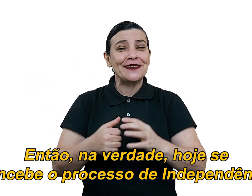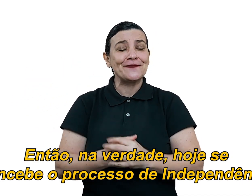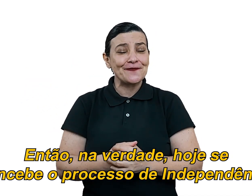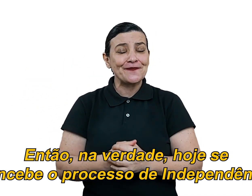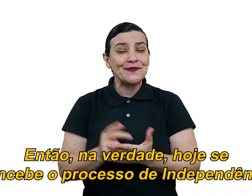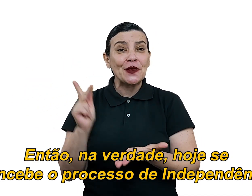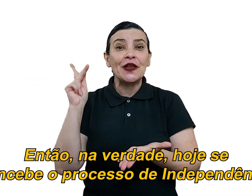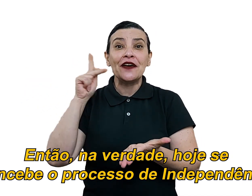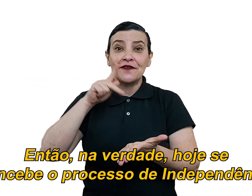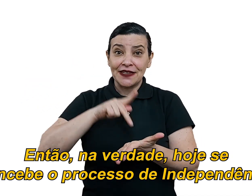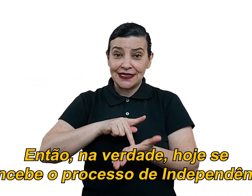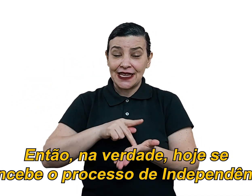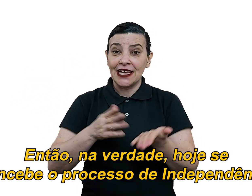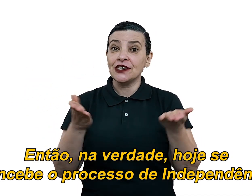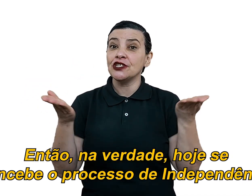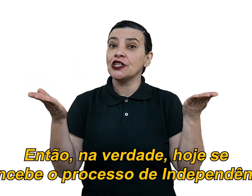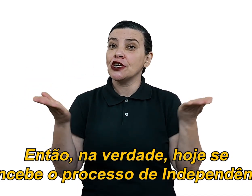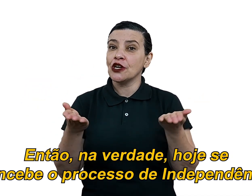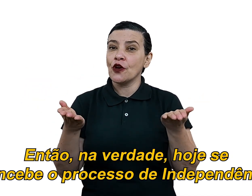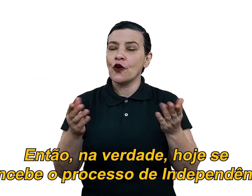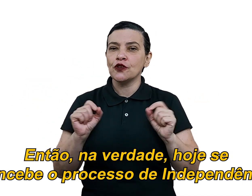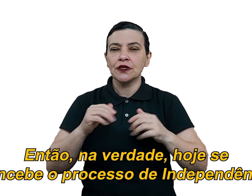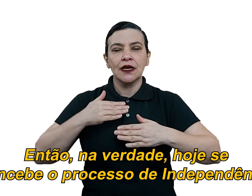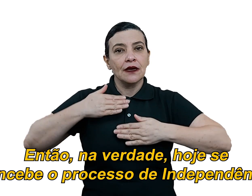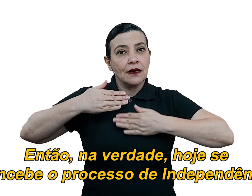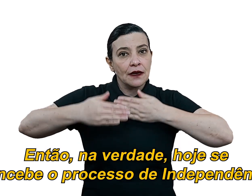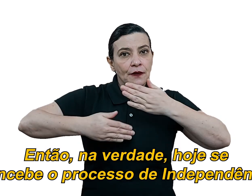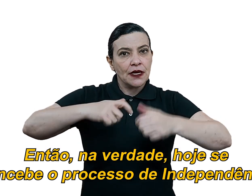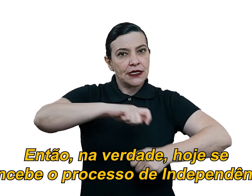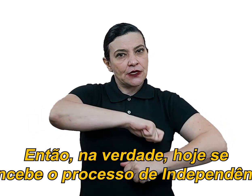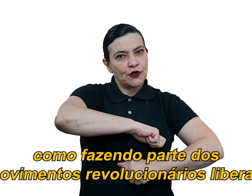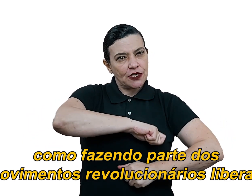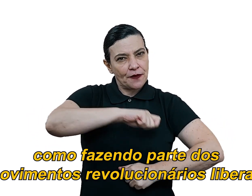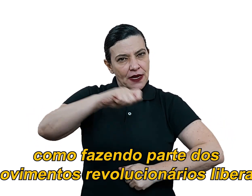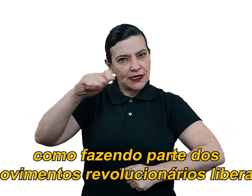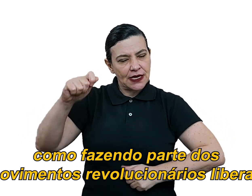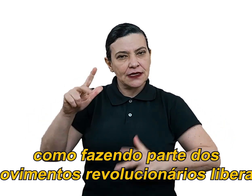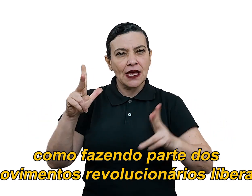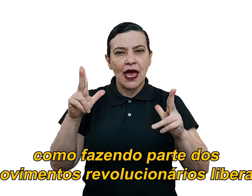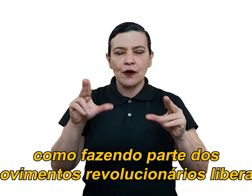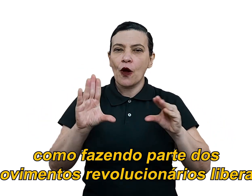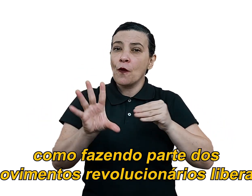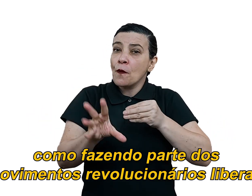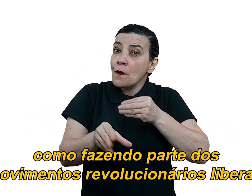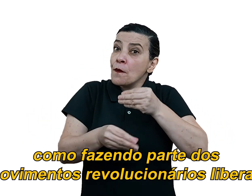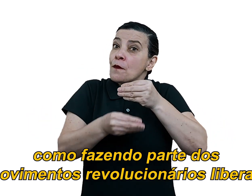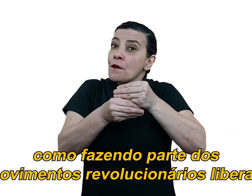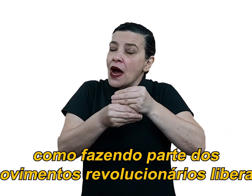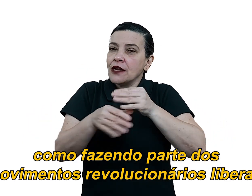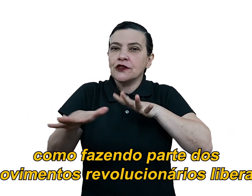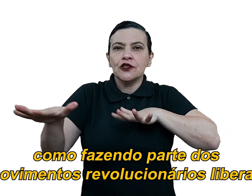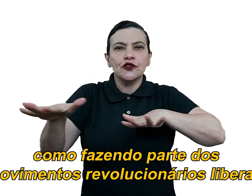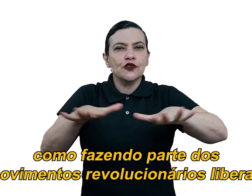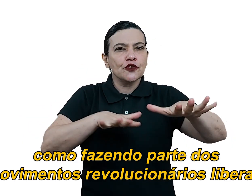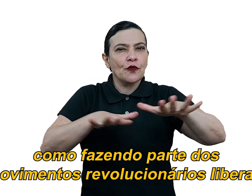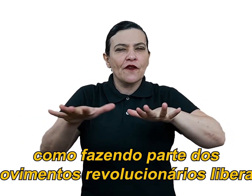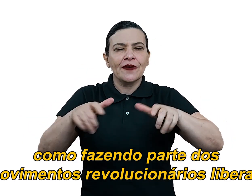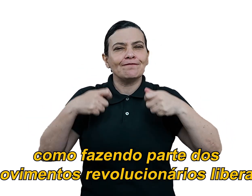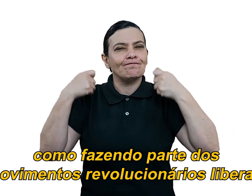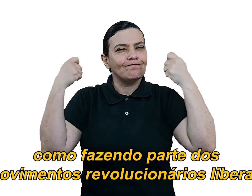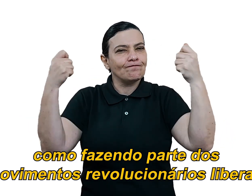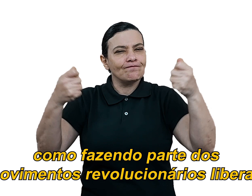Então, na verdade, hoje se concebe o processo de independência como fazendo parte dos movimentos